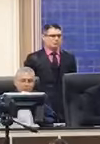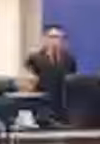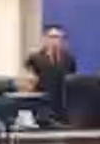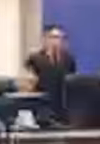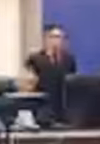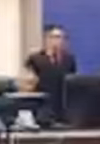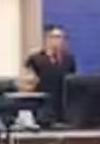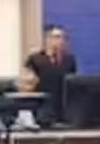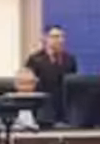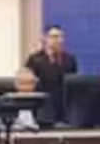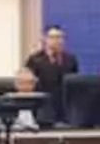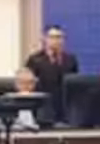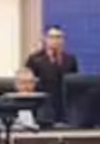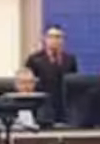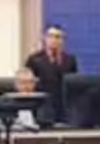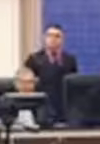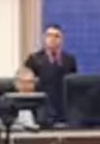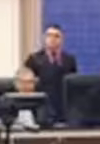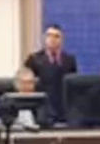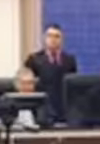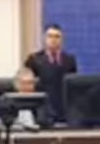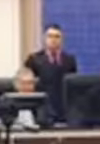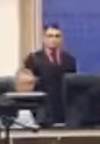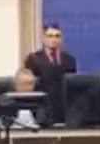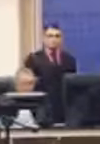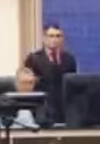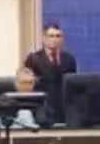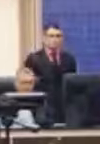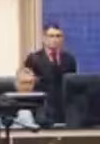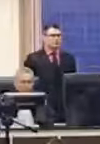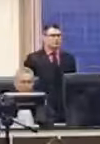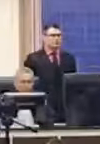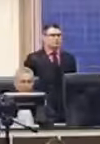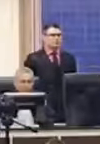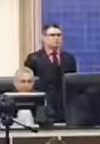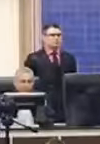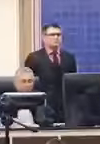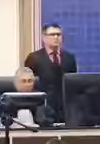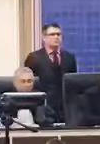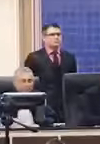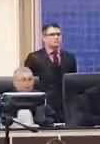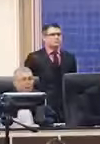0188/2020, autoria Nilo Monteiro. Requerimento protocolado sobre o número